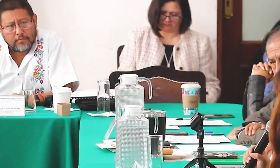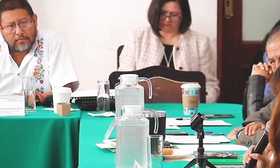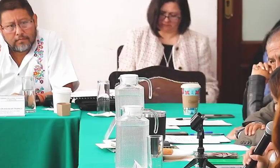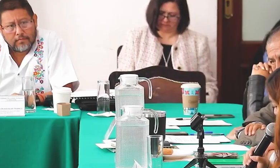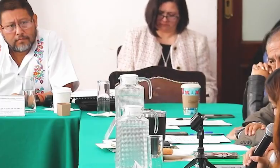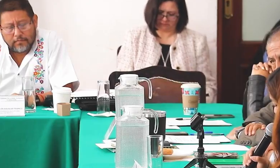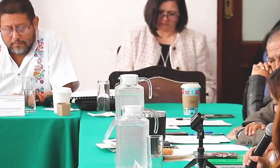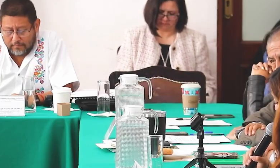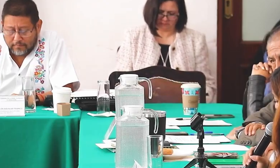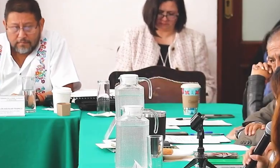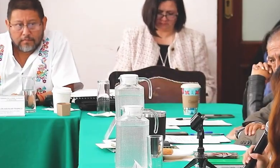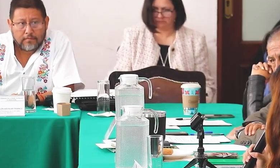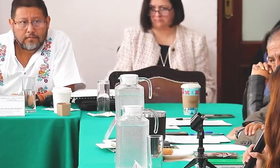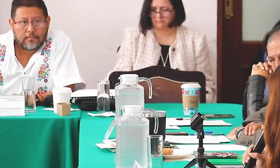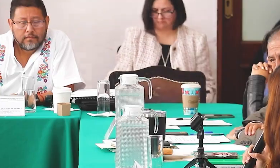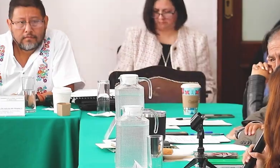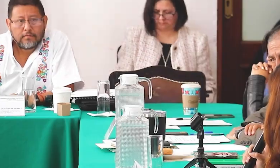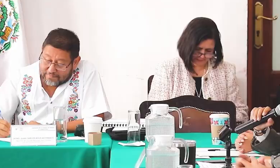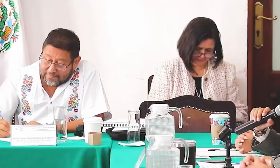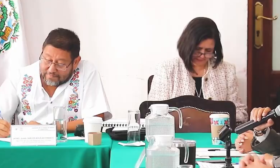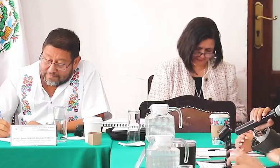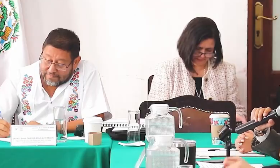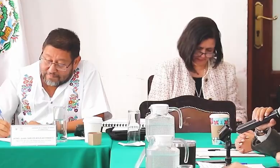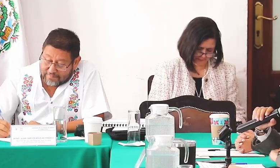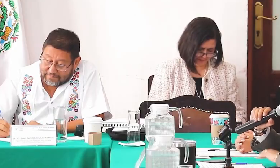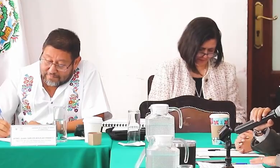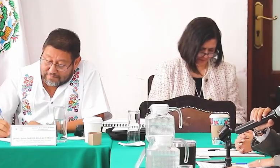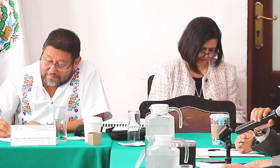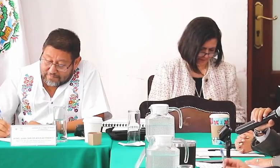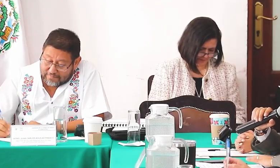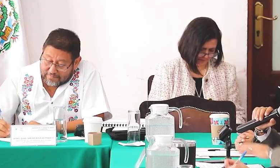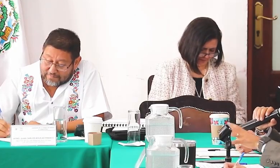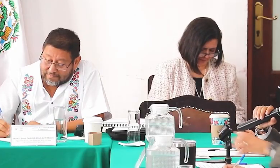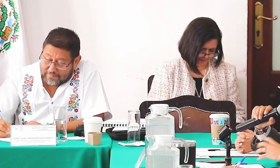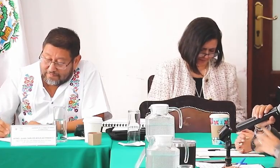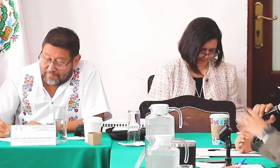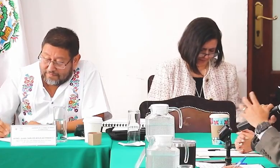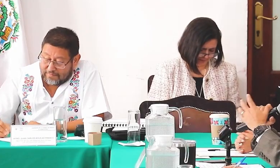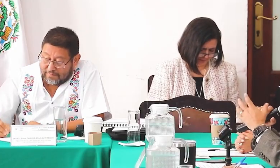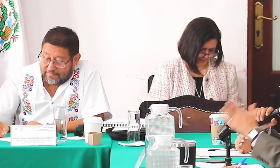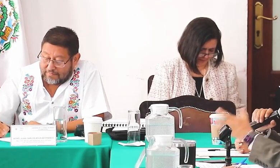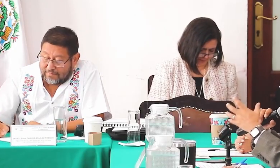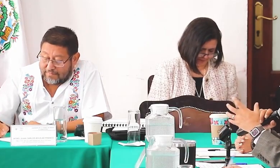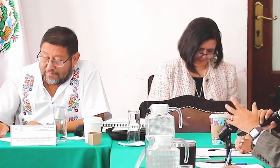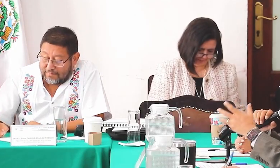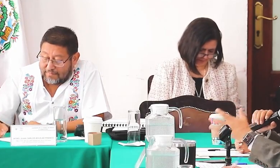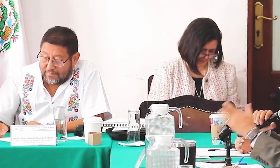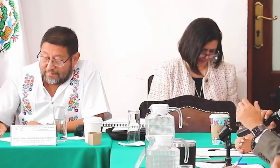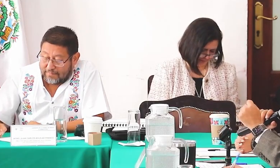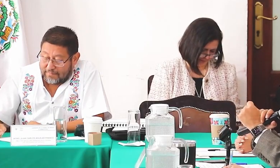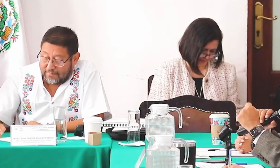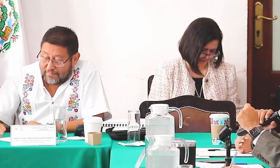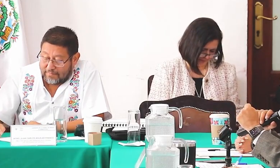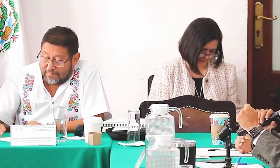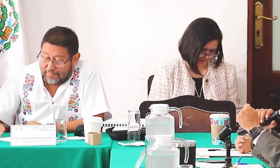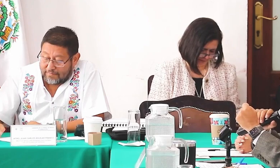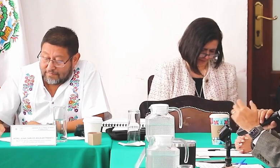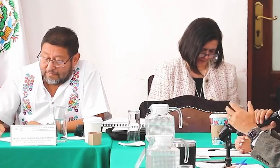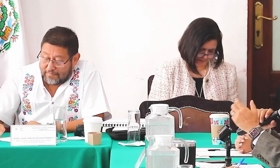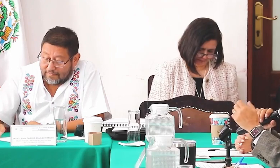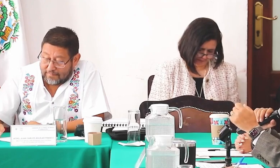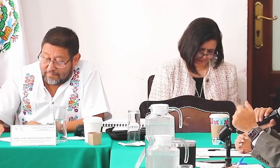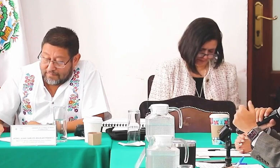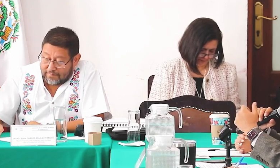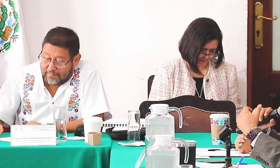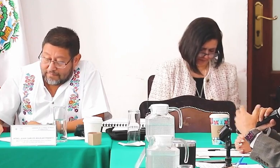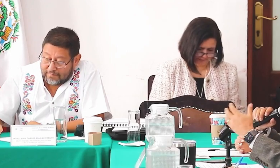preguntas al rector de la UACM, Juan Carlos Aguilar Franco. Haciendo el análisis de los documentos que usted nos hizo favor de mandar en tiempo y